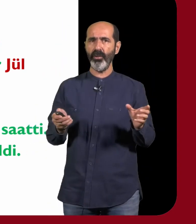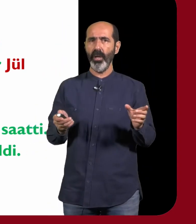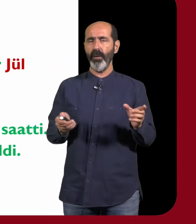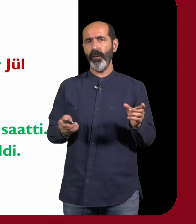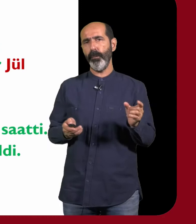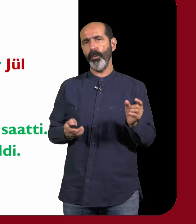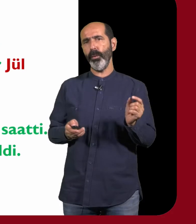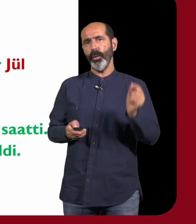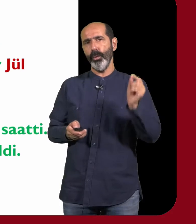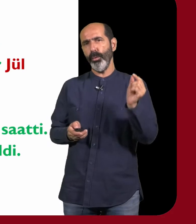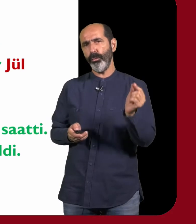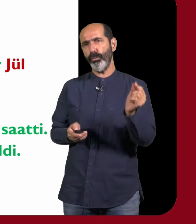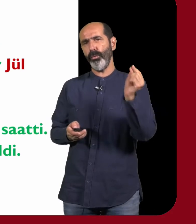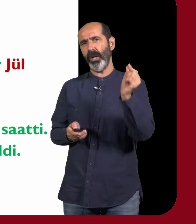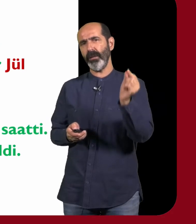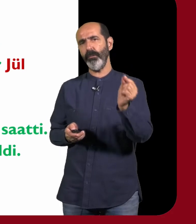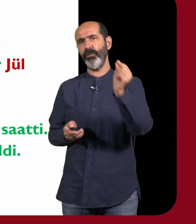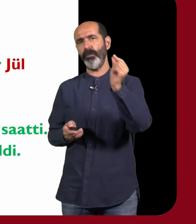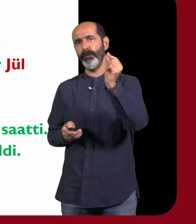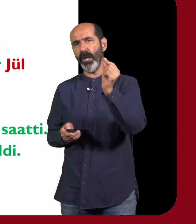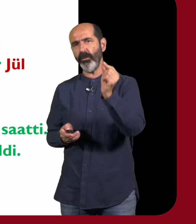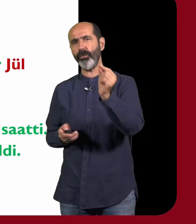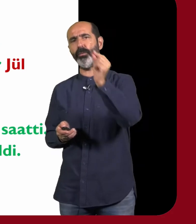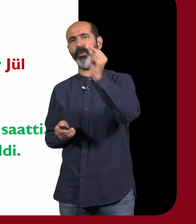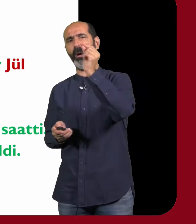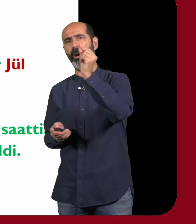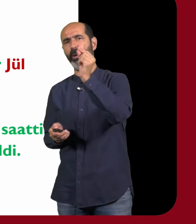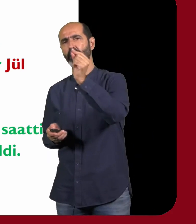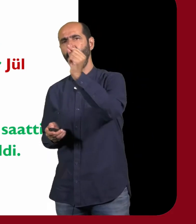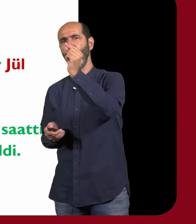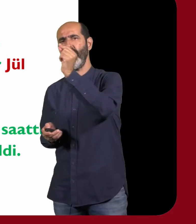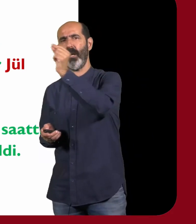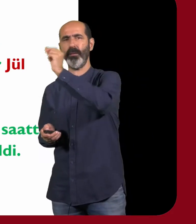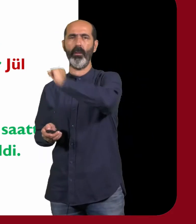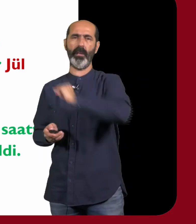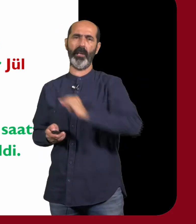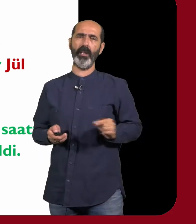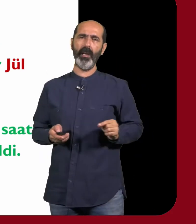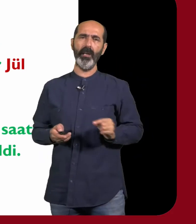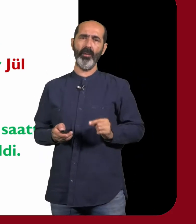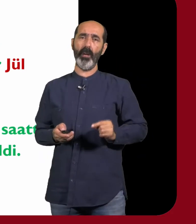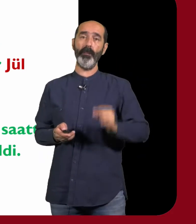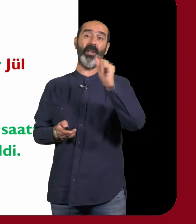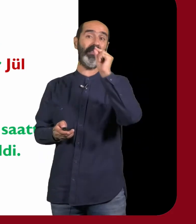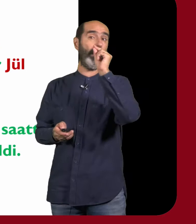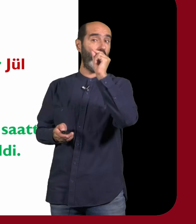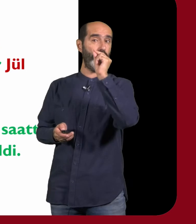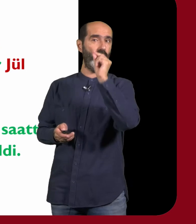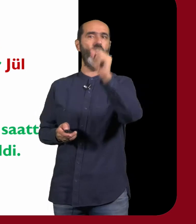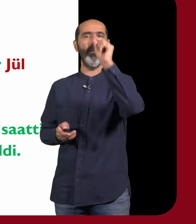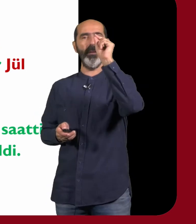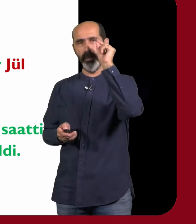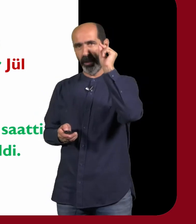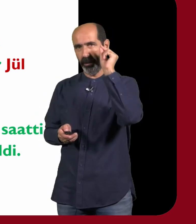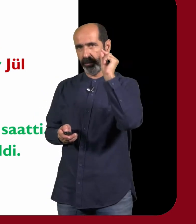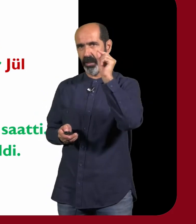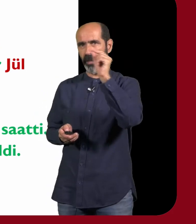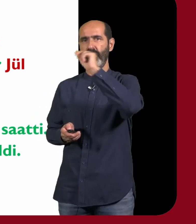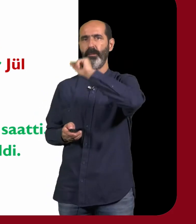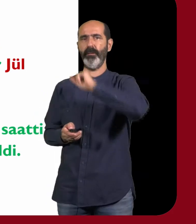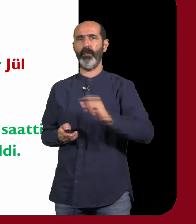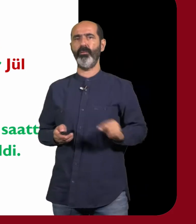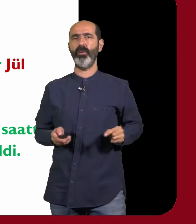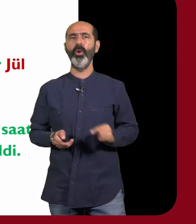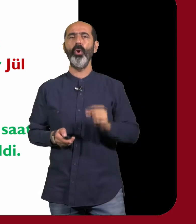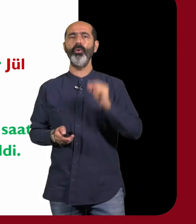düzenlemiş ve bunu 365 gün altı saat olarak da ne yapmış hesaplanmış ve buna